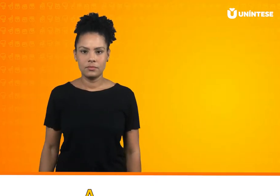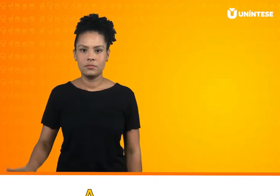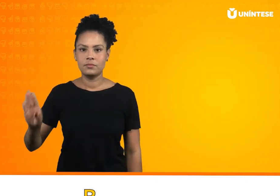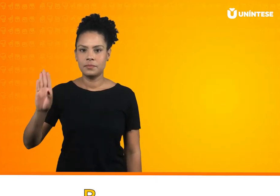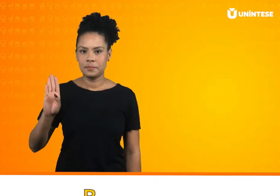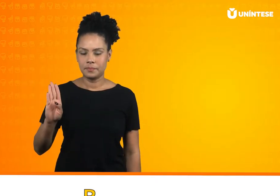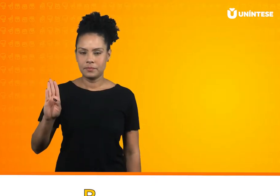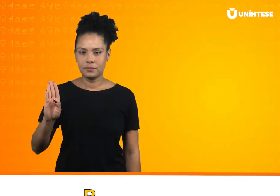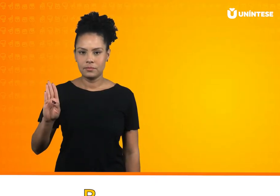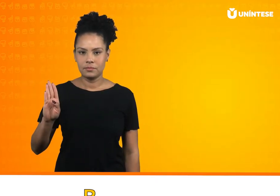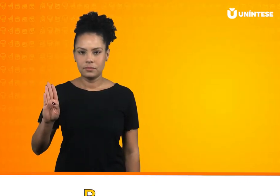B